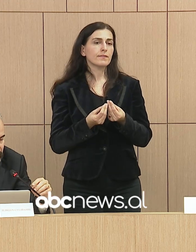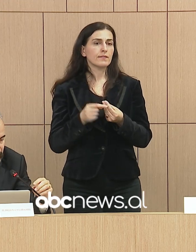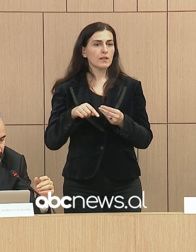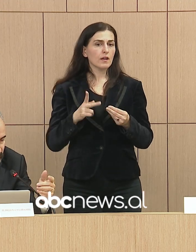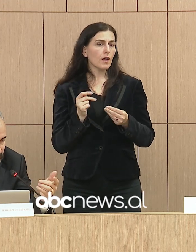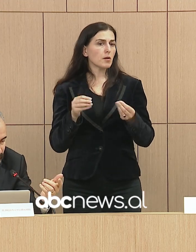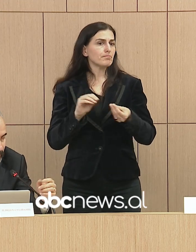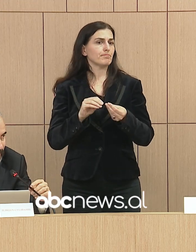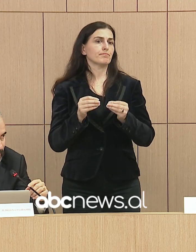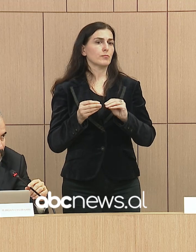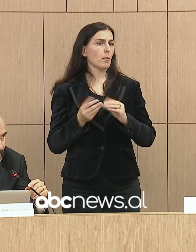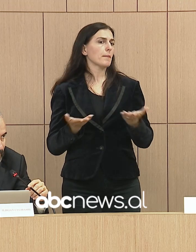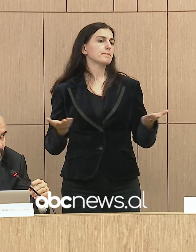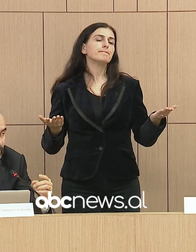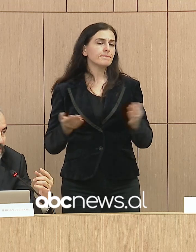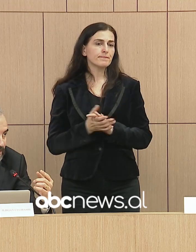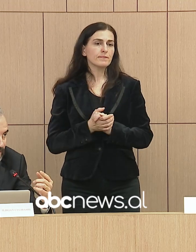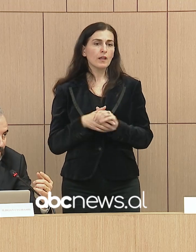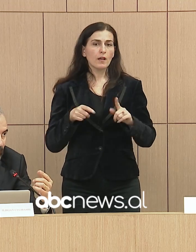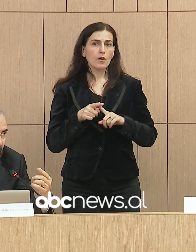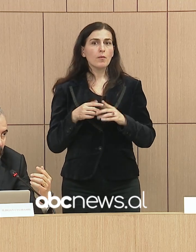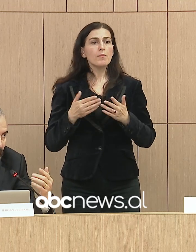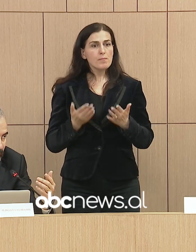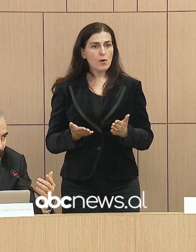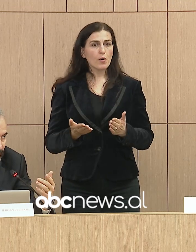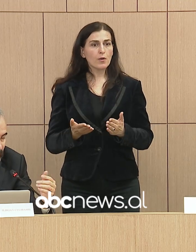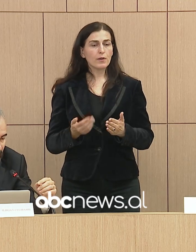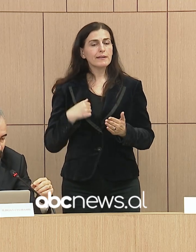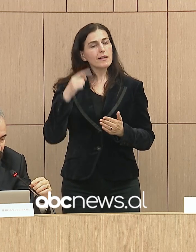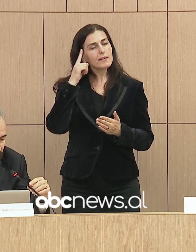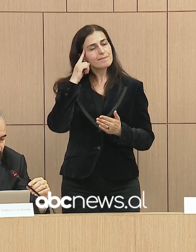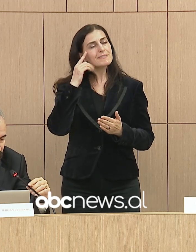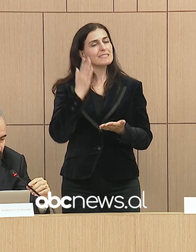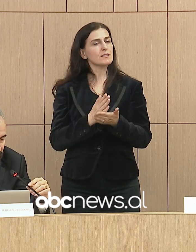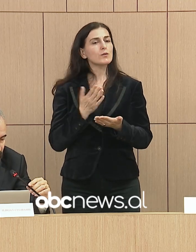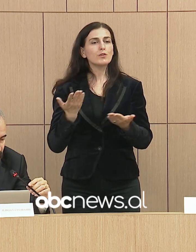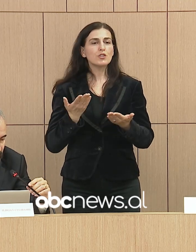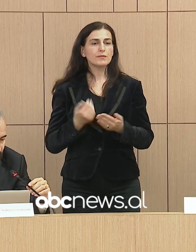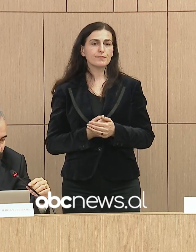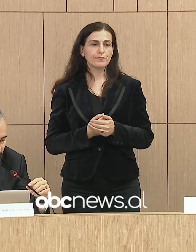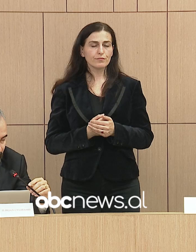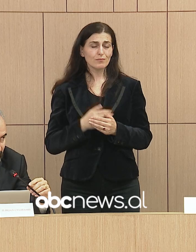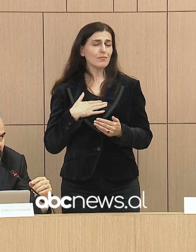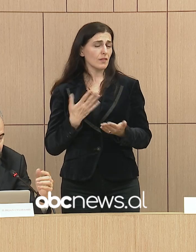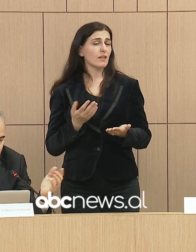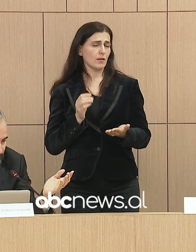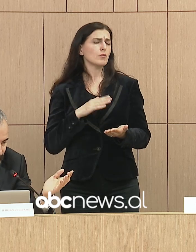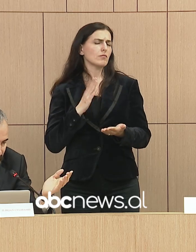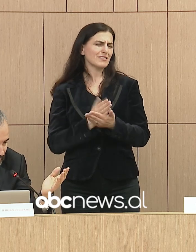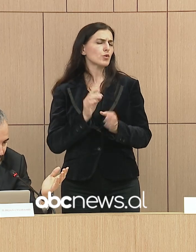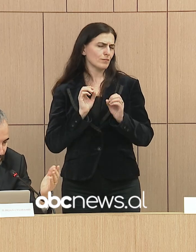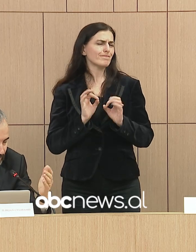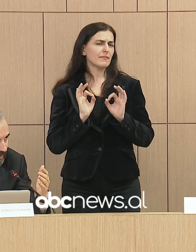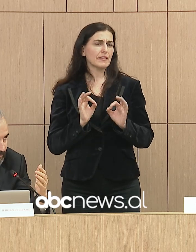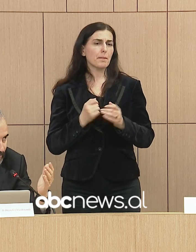kjo problematikë, që gjithsesi me bindje të plotë, them edhe pse dikush